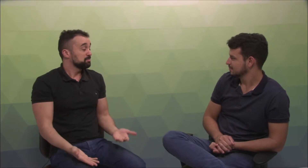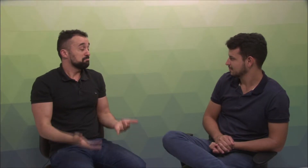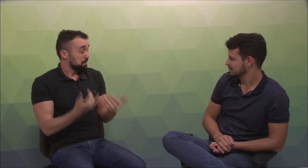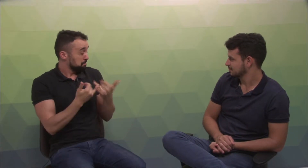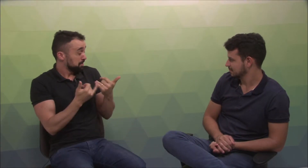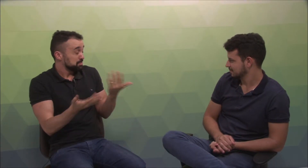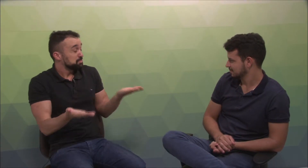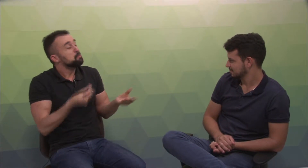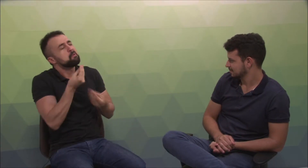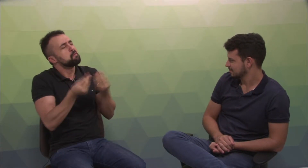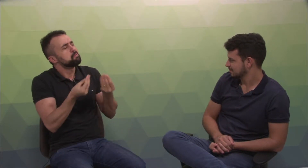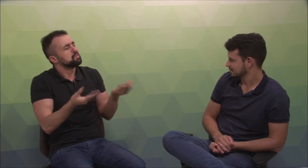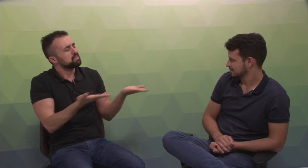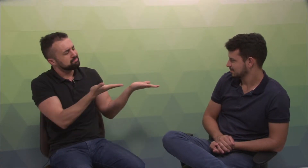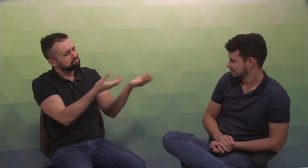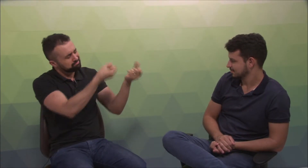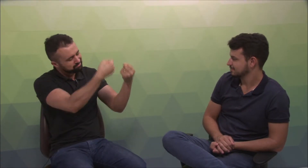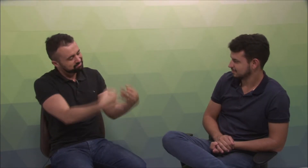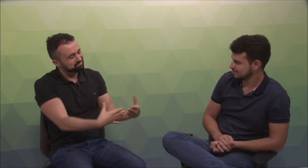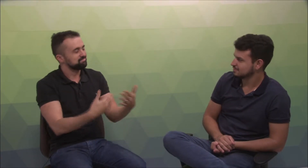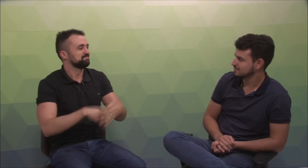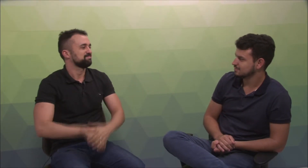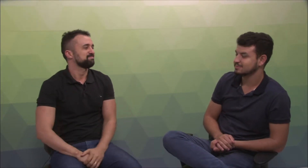Chaplin? E aí, como é?